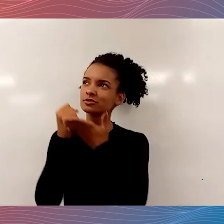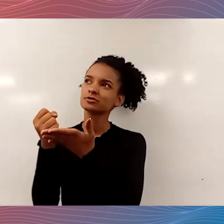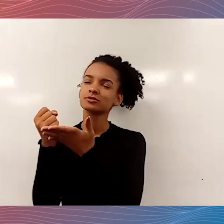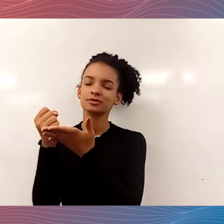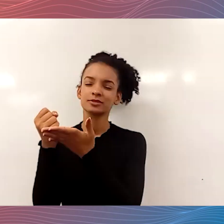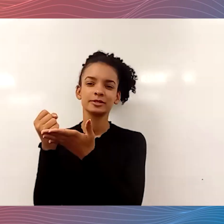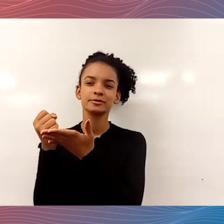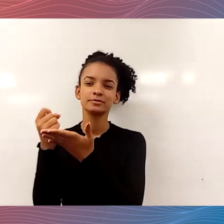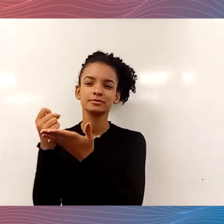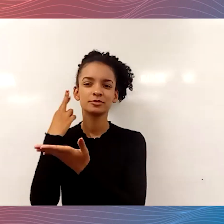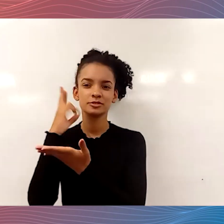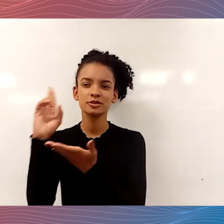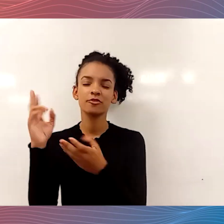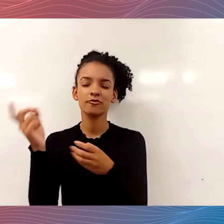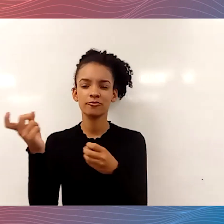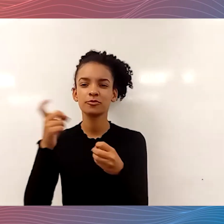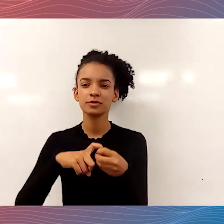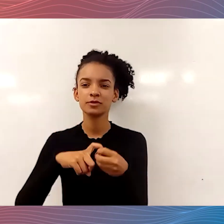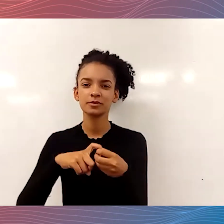Senhor.